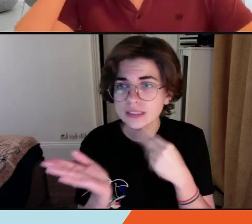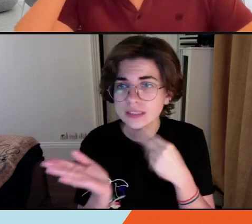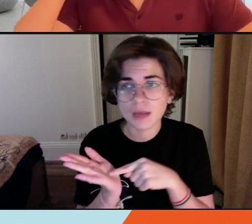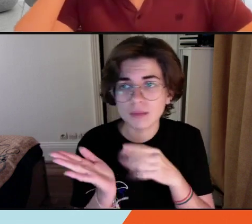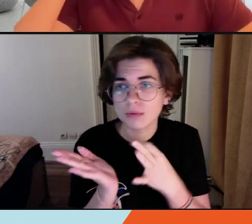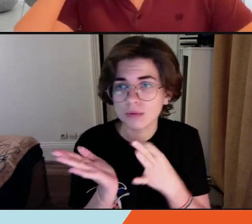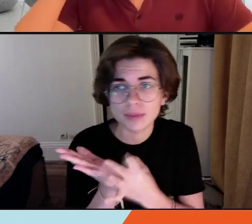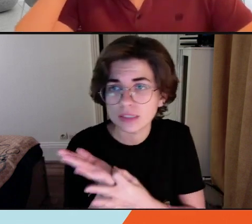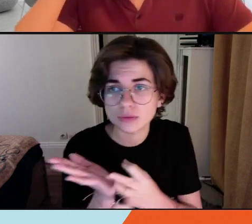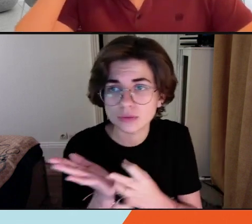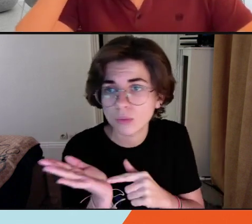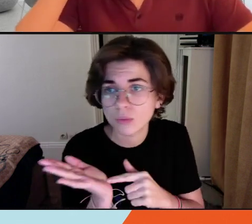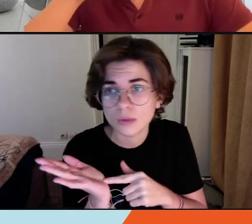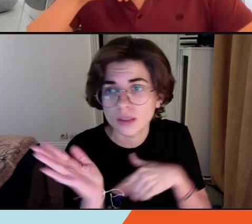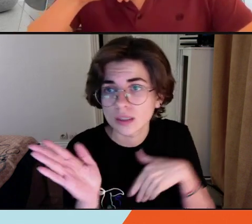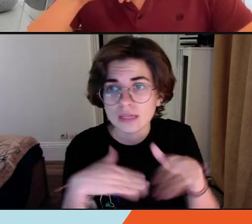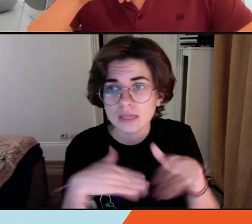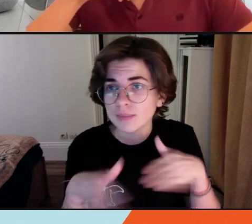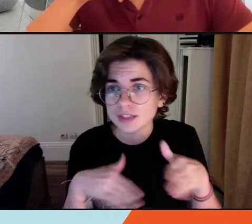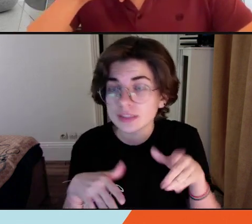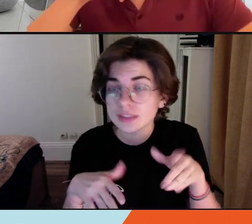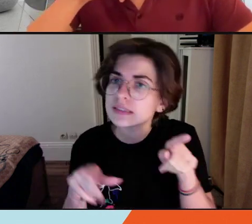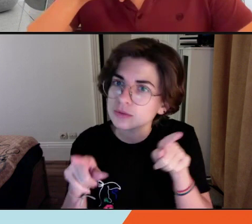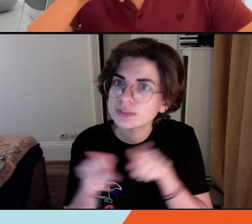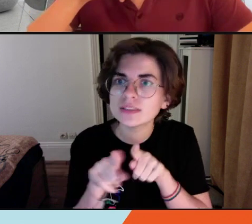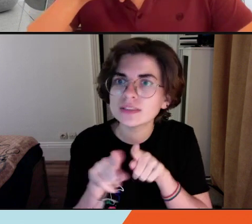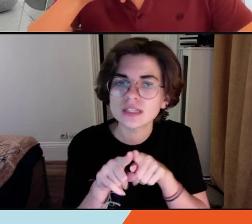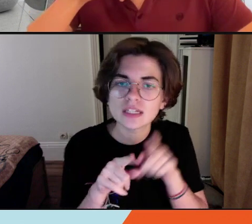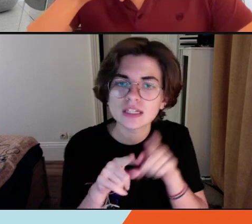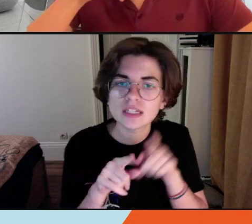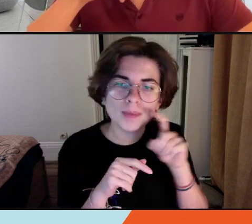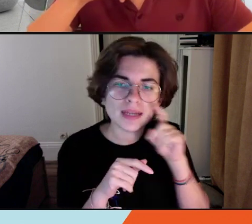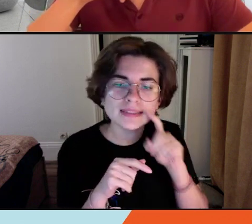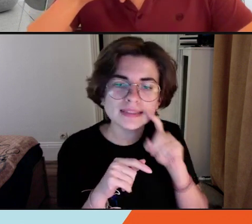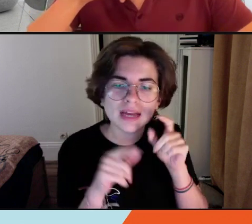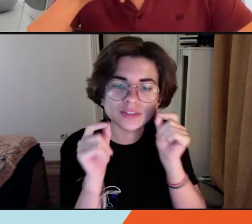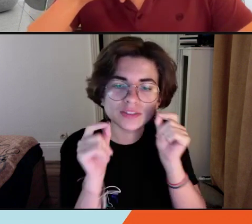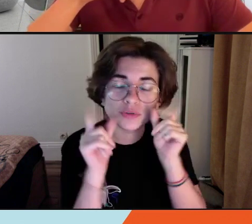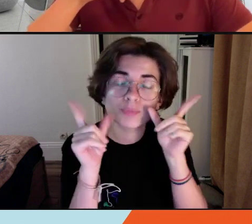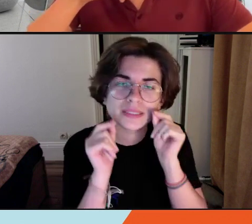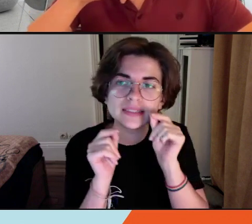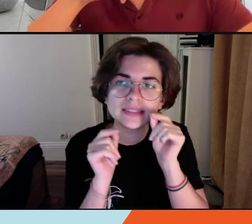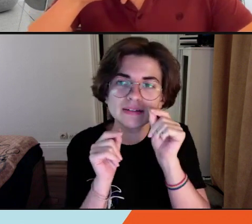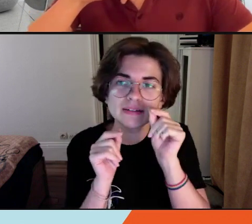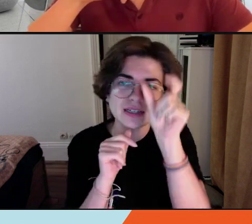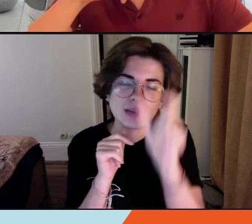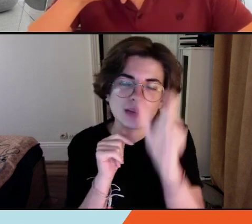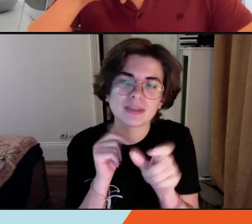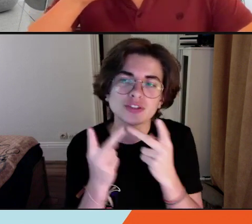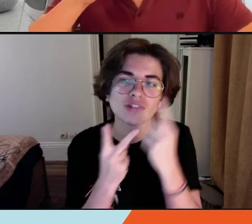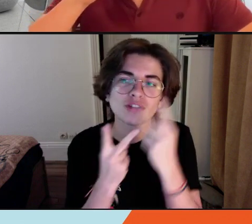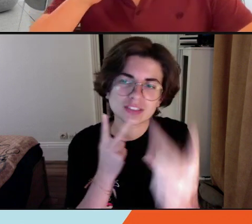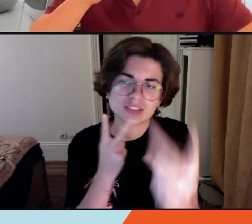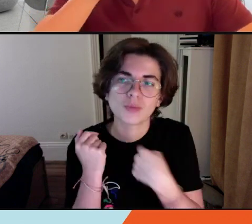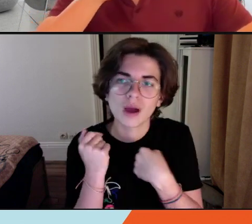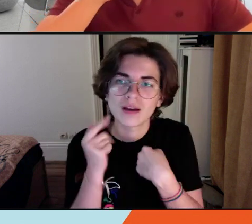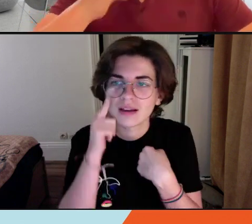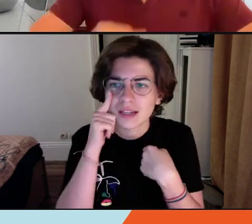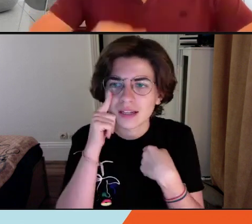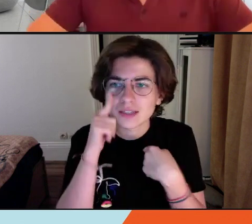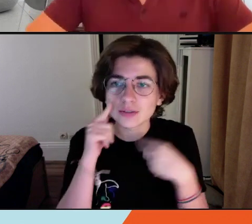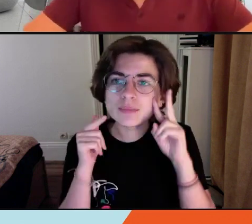même application et ça avait marché. Et aussi, j'ai remarqué, tu avais surpris la personne en face de moi.